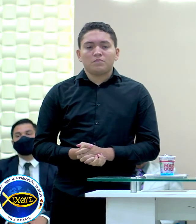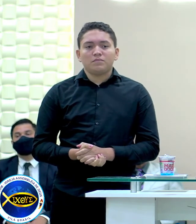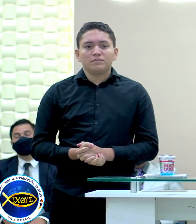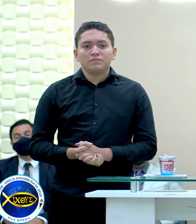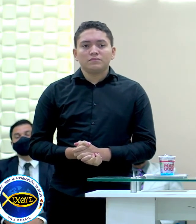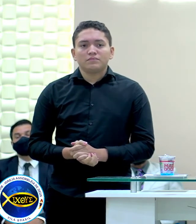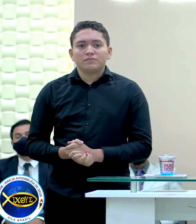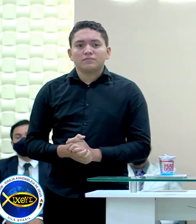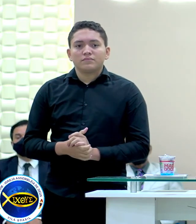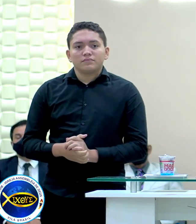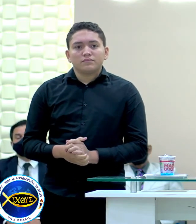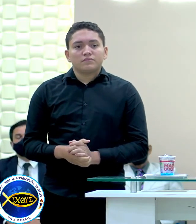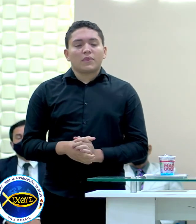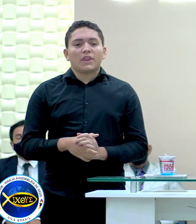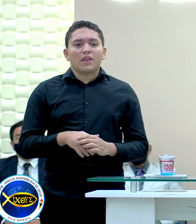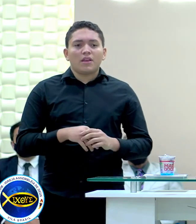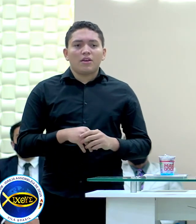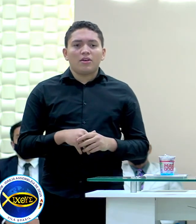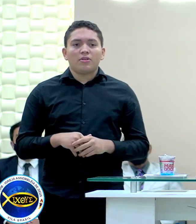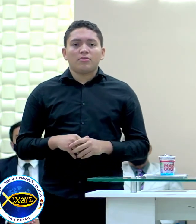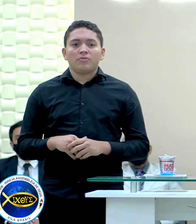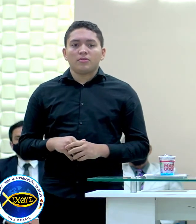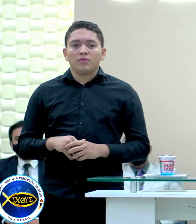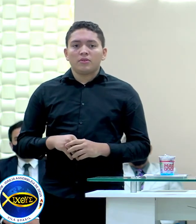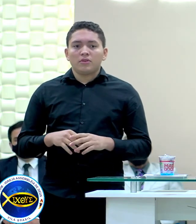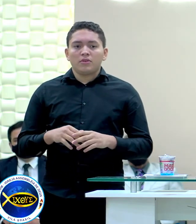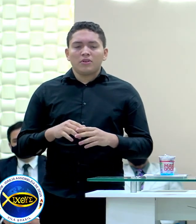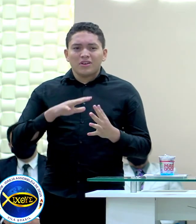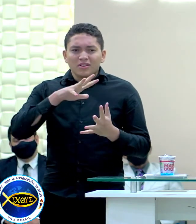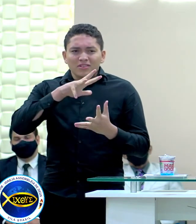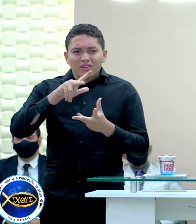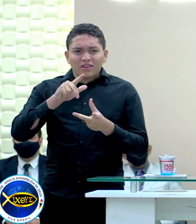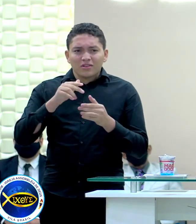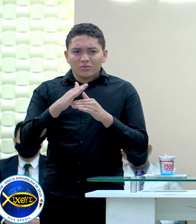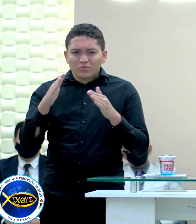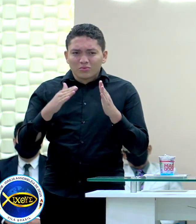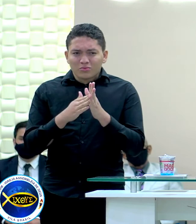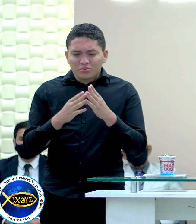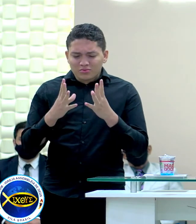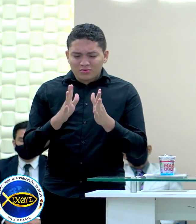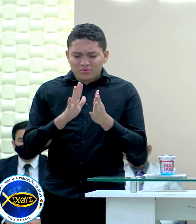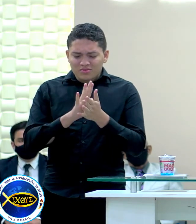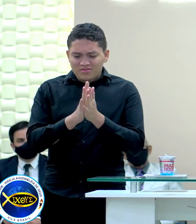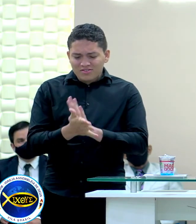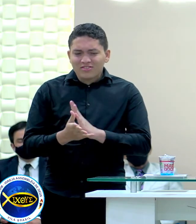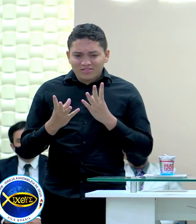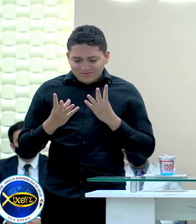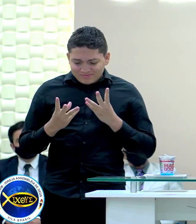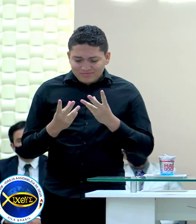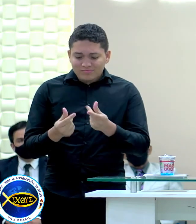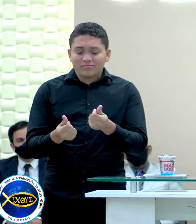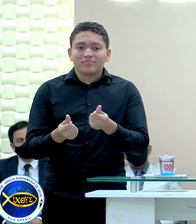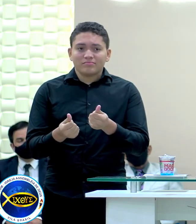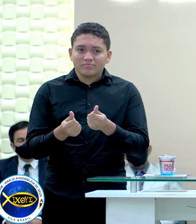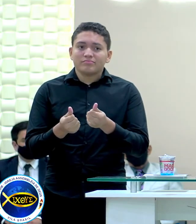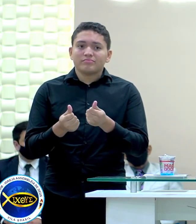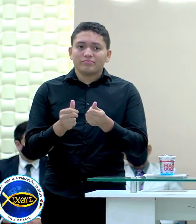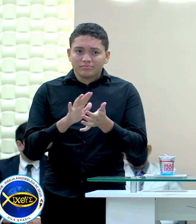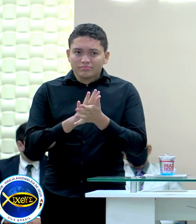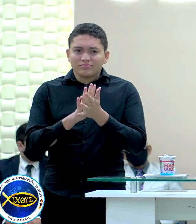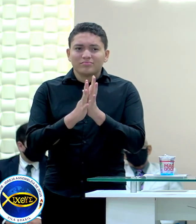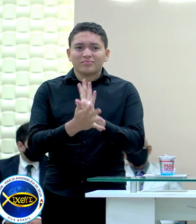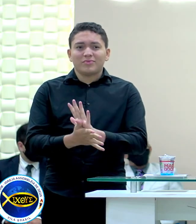a terra e tudo que nela há será desnudada. visto que tudo será assim desfeito,